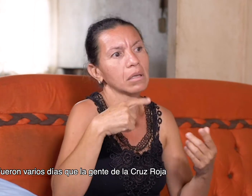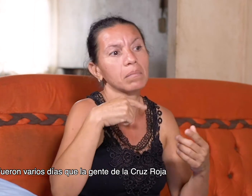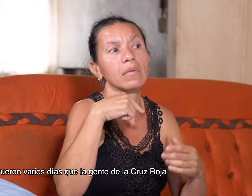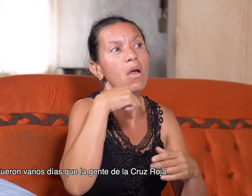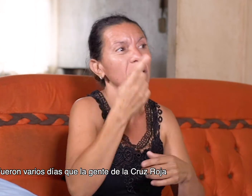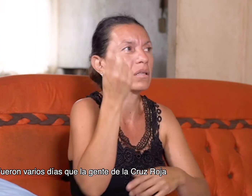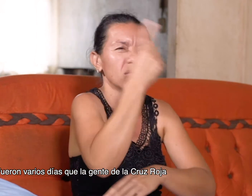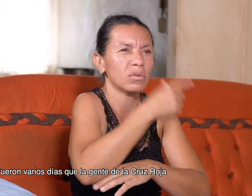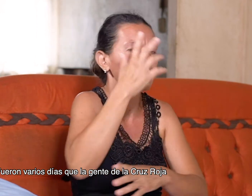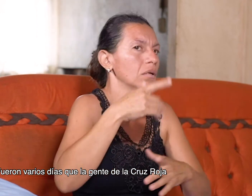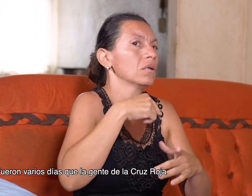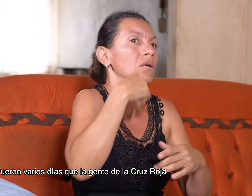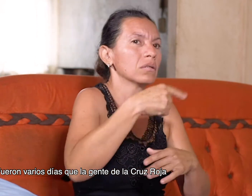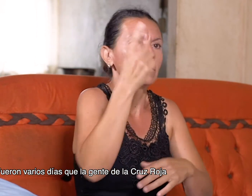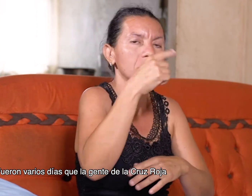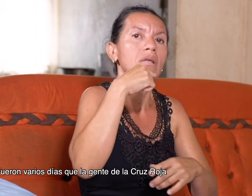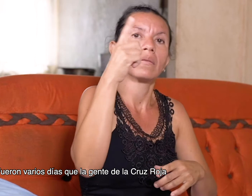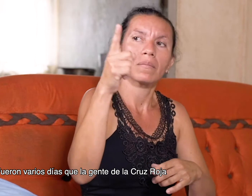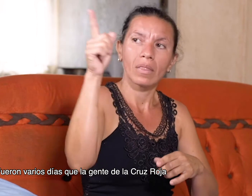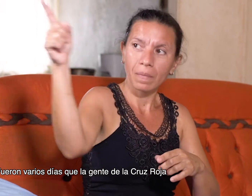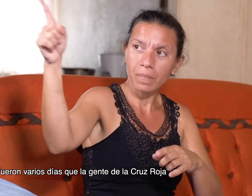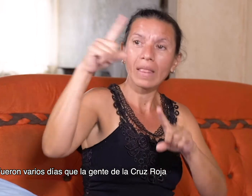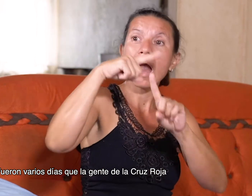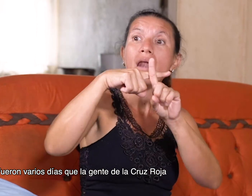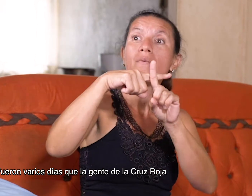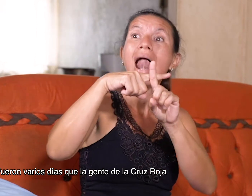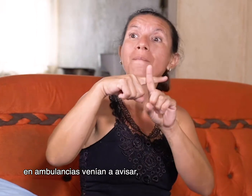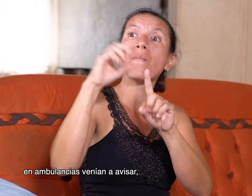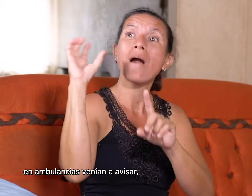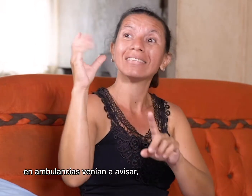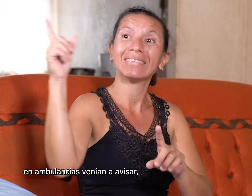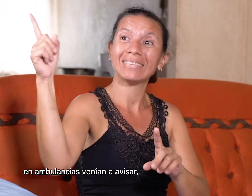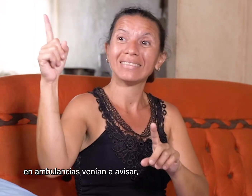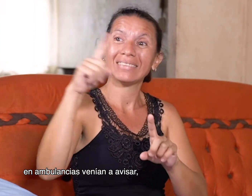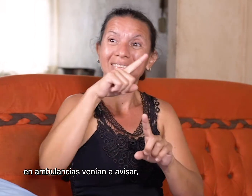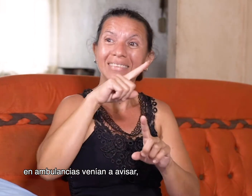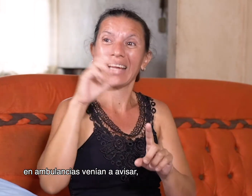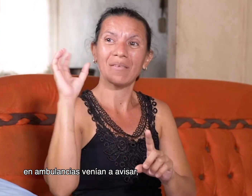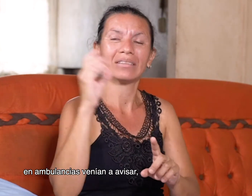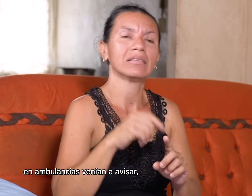qué. Fueron varios días que la gente de la Cruz Roja en ambulancias venían a avisar.